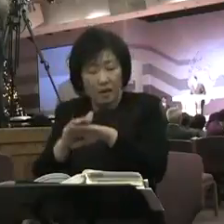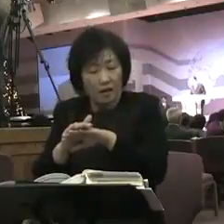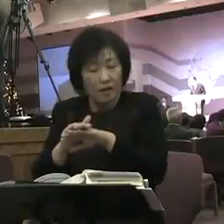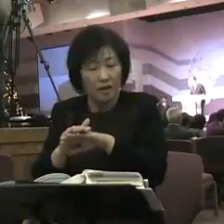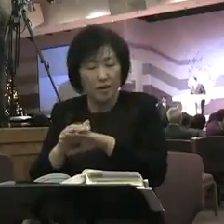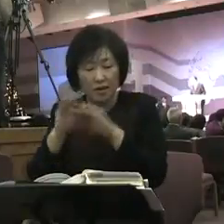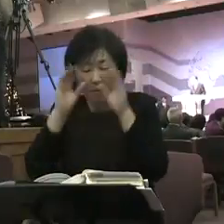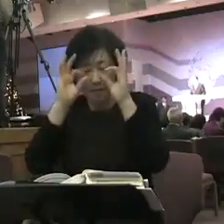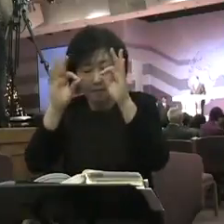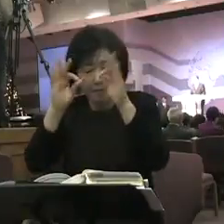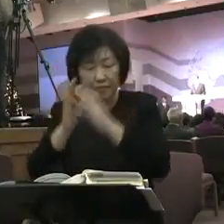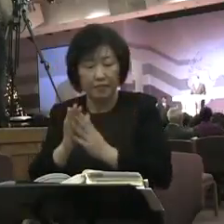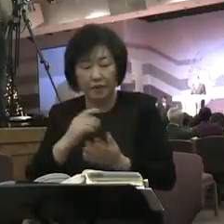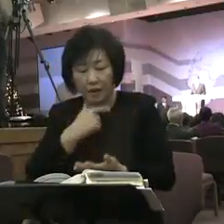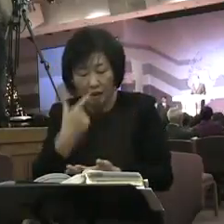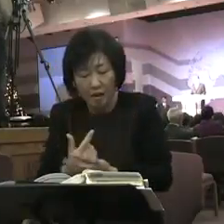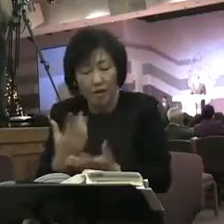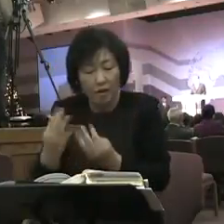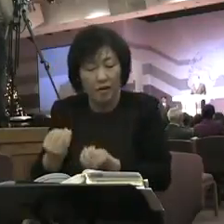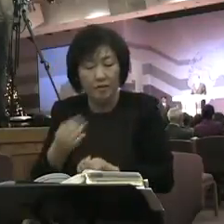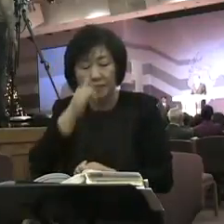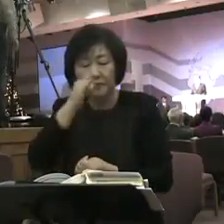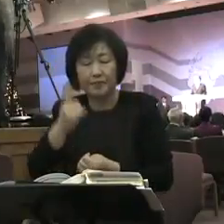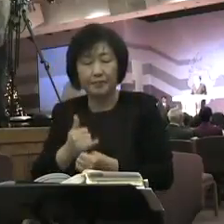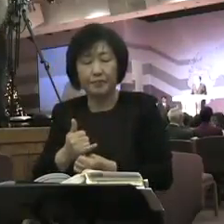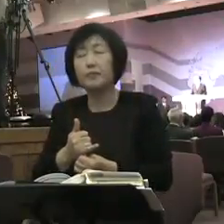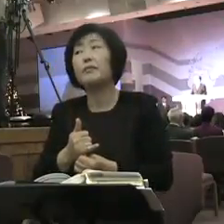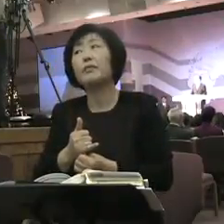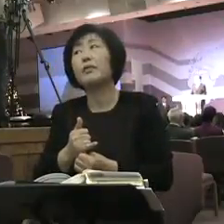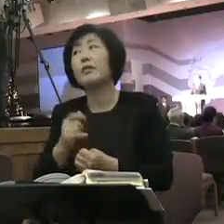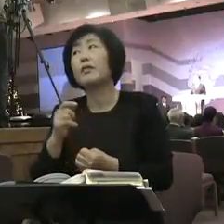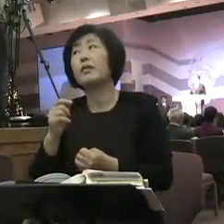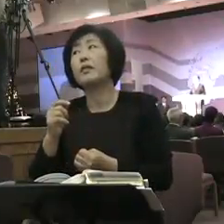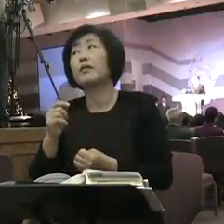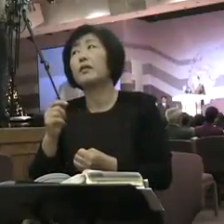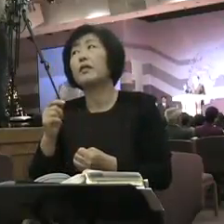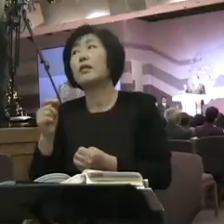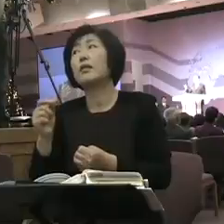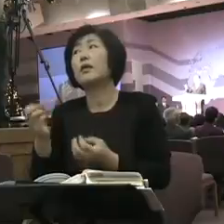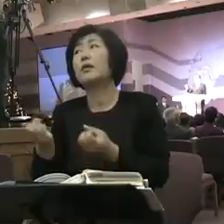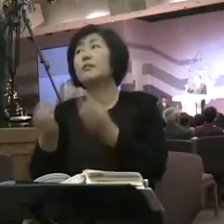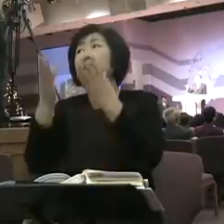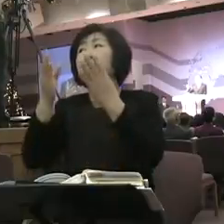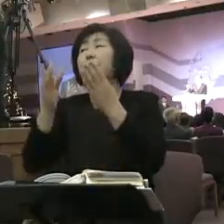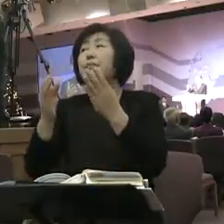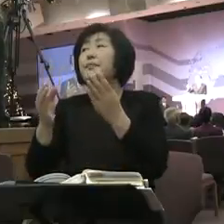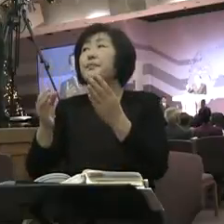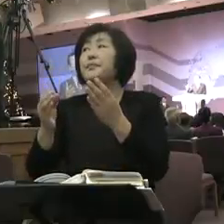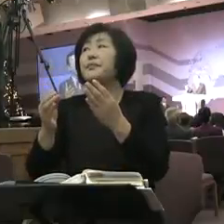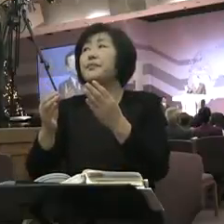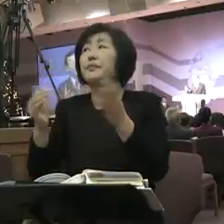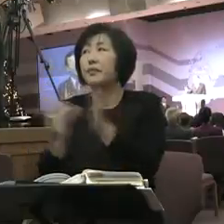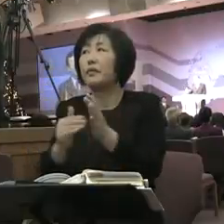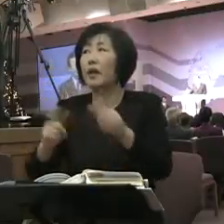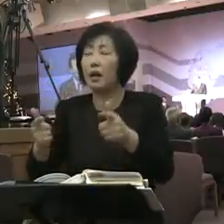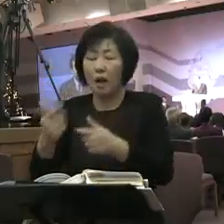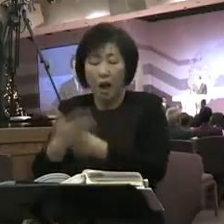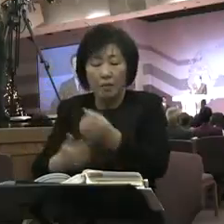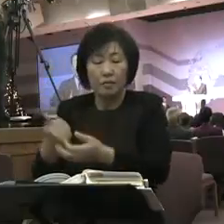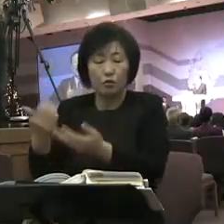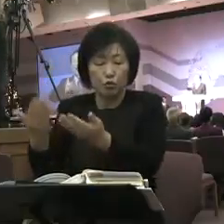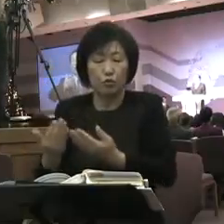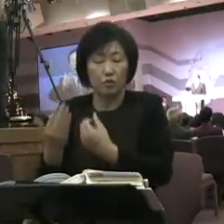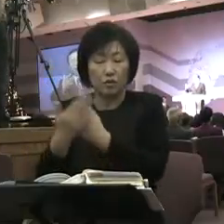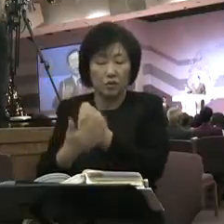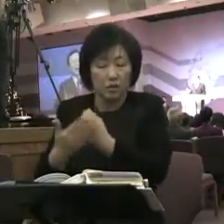정말 감동이 많습니다. 가서 보시고 이것을 한 이벤트로 끝나는 게 아니라 우리의 그 하나님이 허락해 주신 은혜를